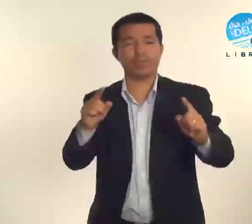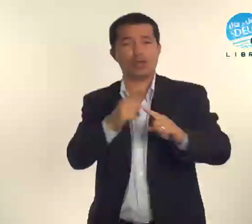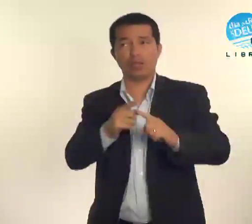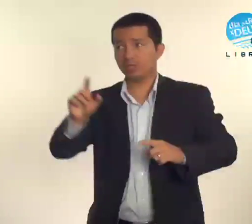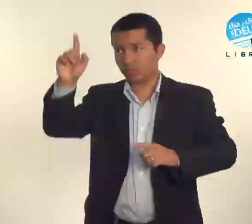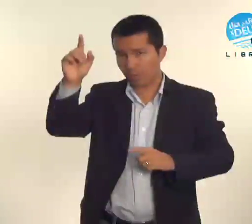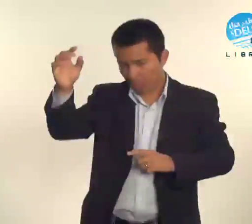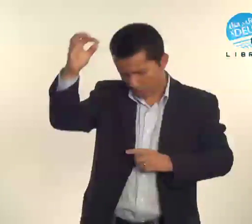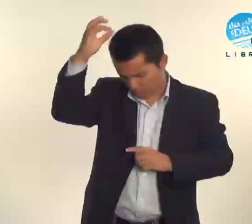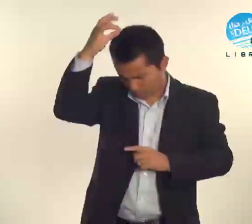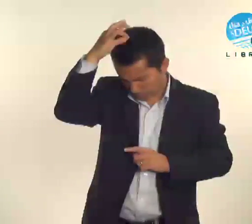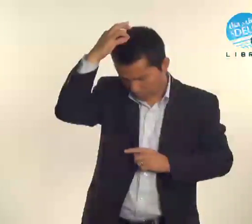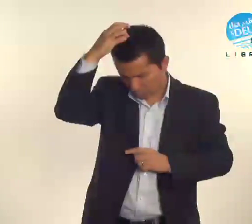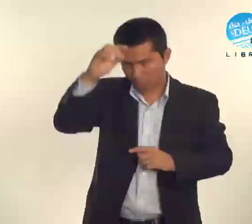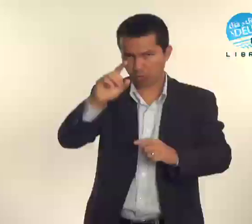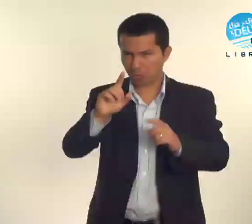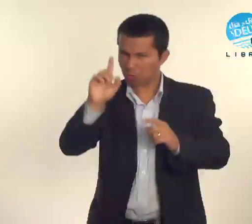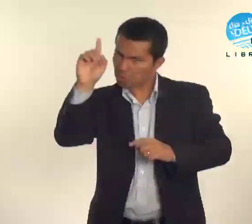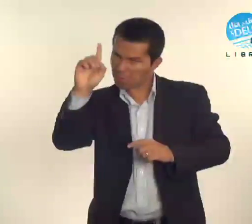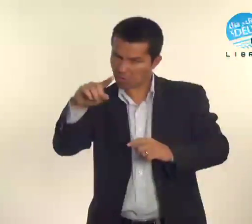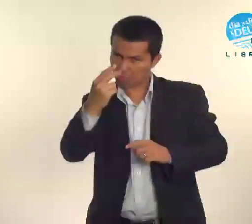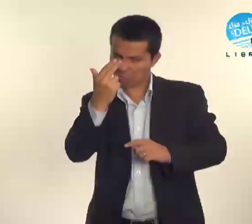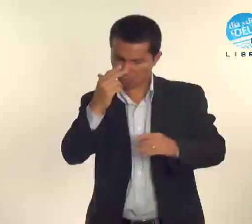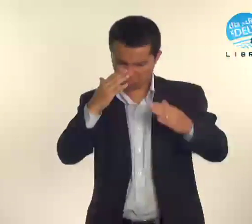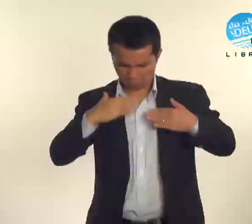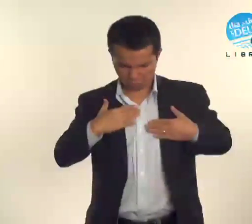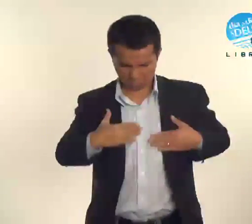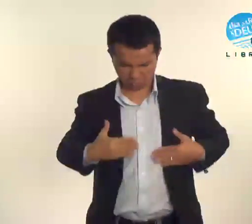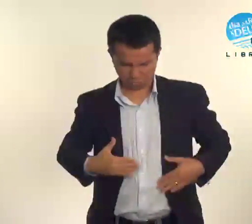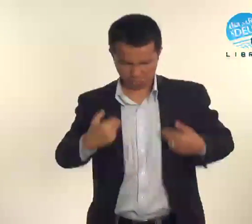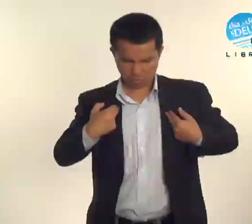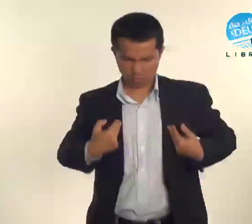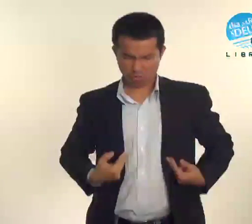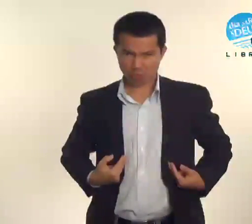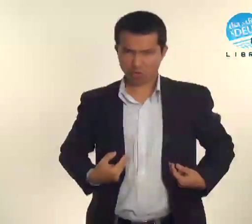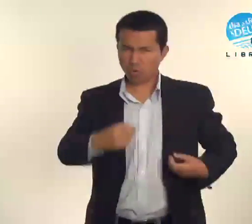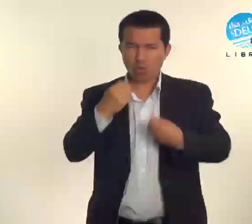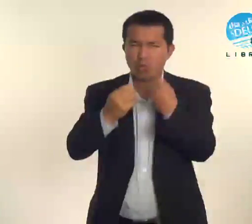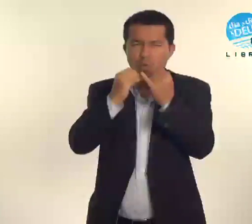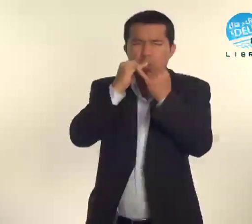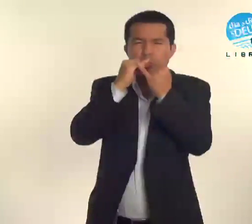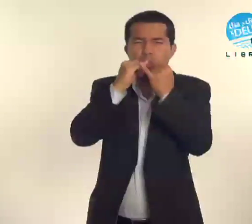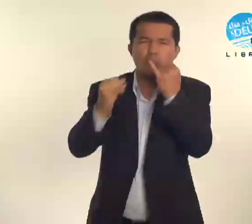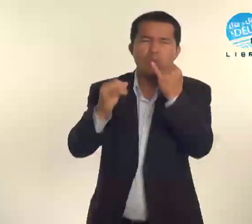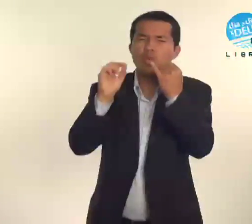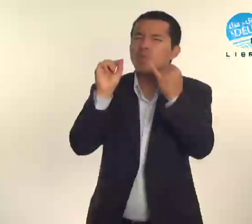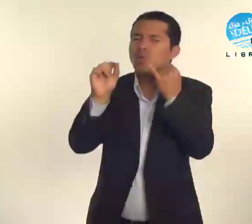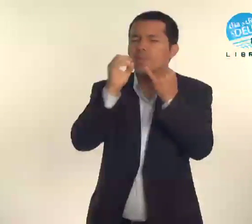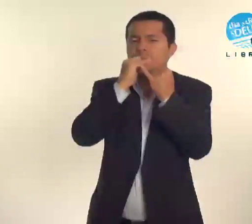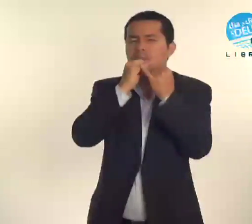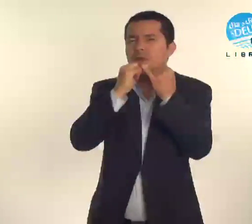é espírito, ele não tem essa forma. O que nós temos de parecido com